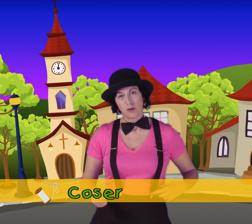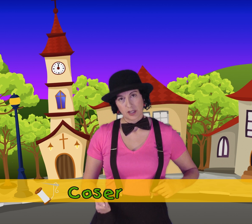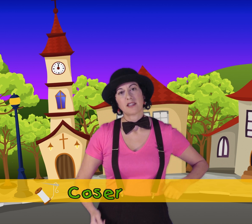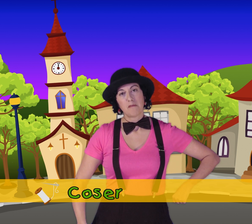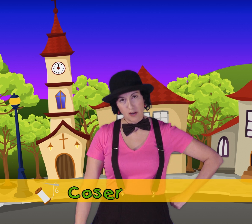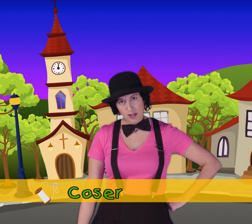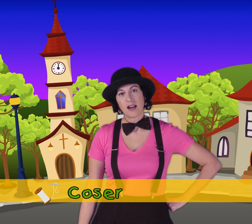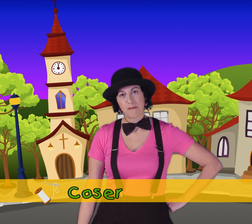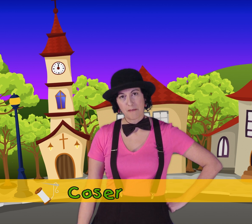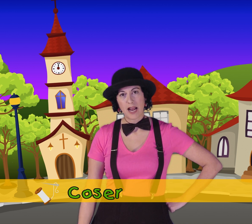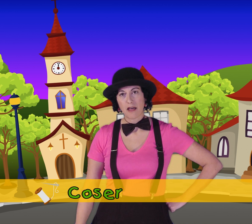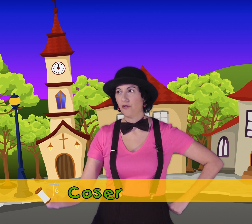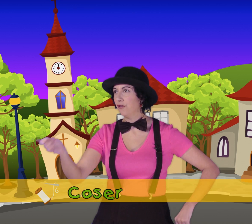moscas también olían la mermelada.